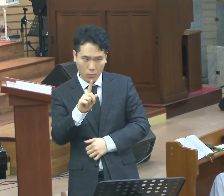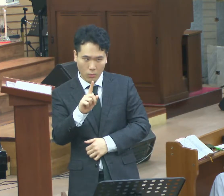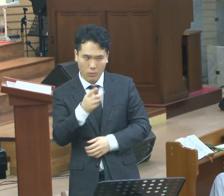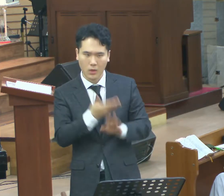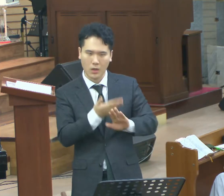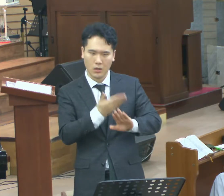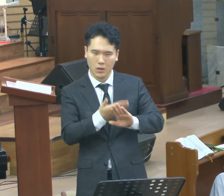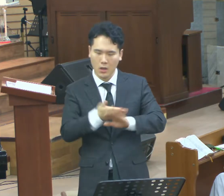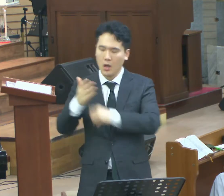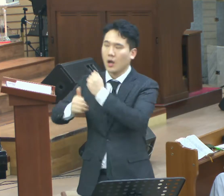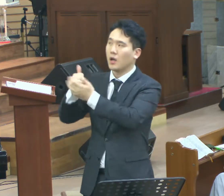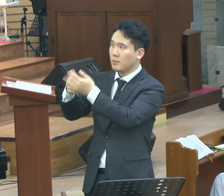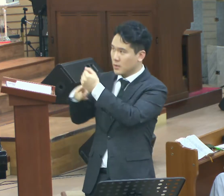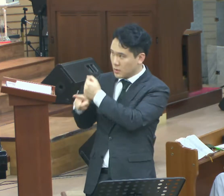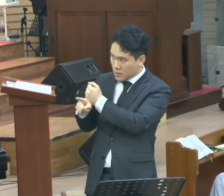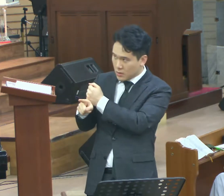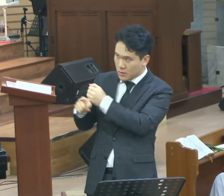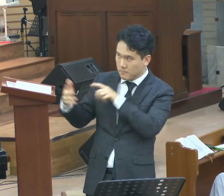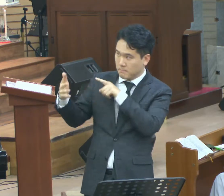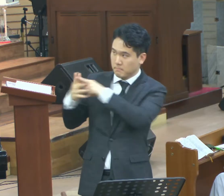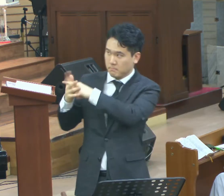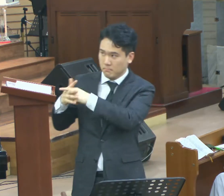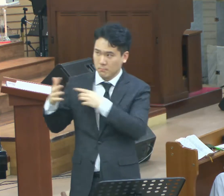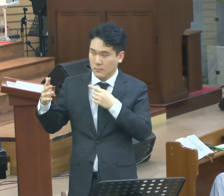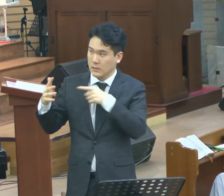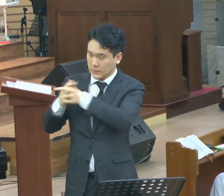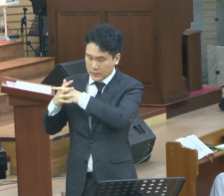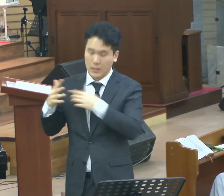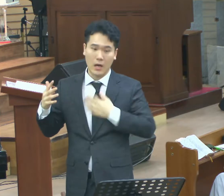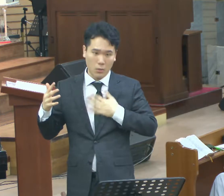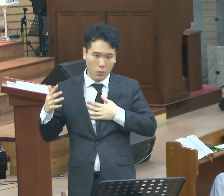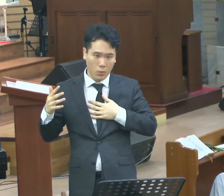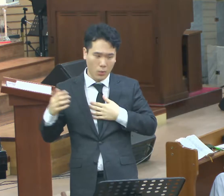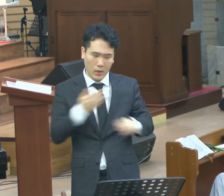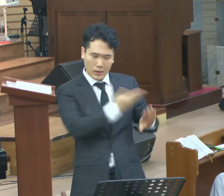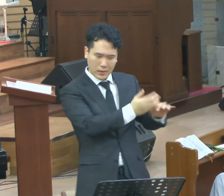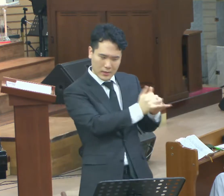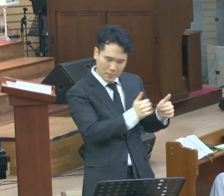튀어 보이지만 그 일을 먼저 하려고 하는 거죠.